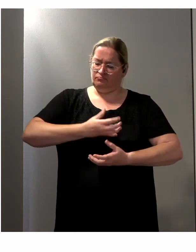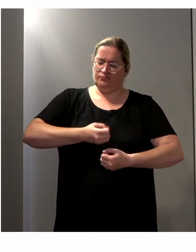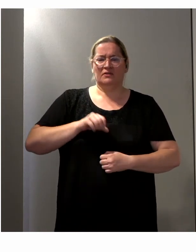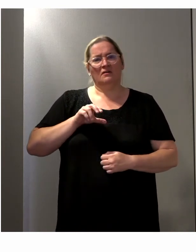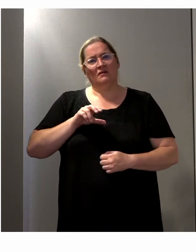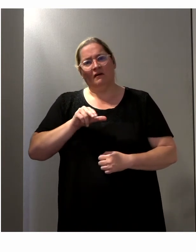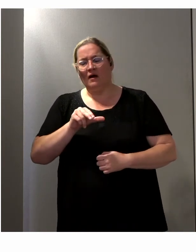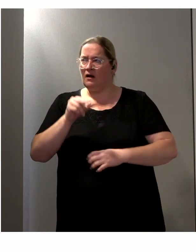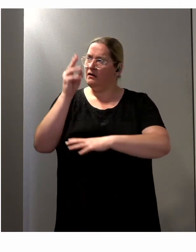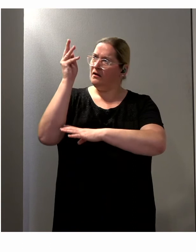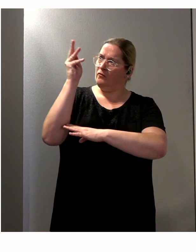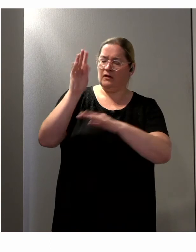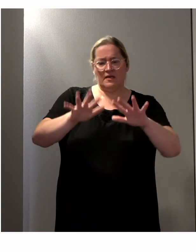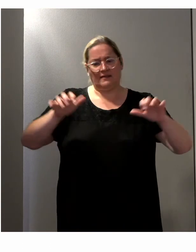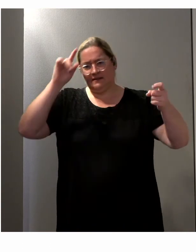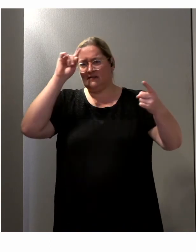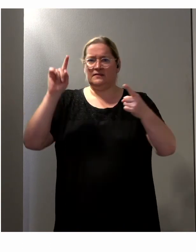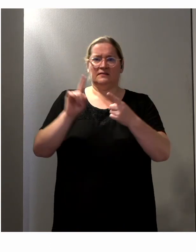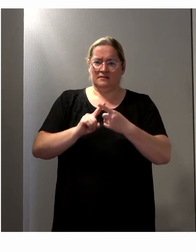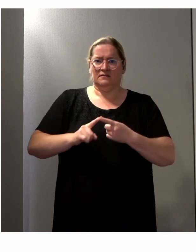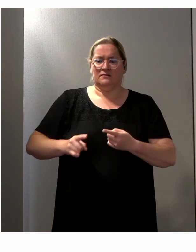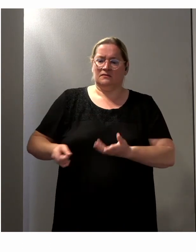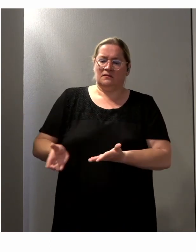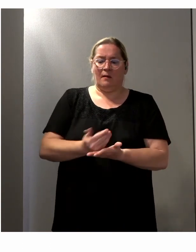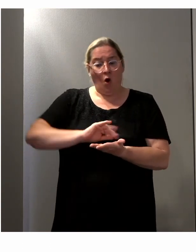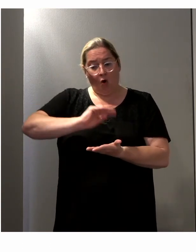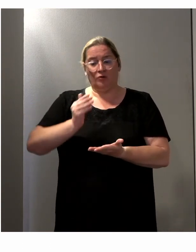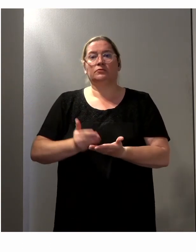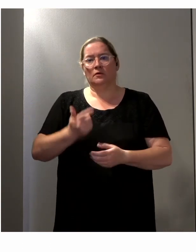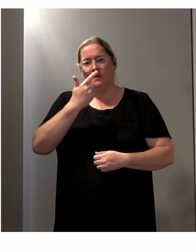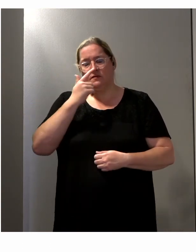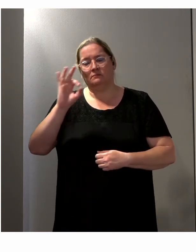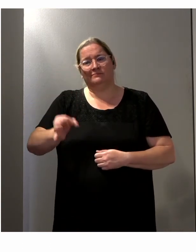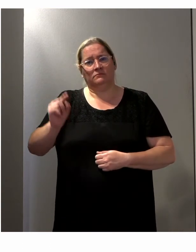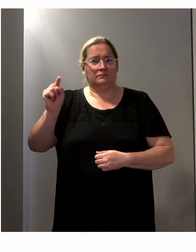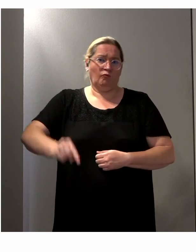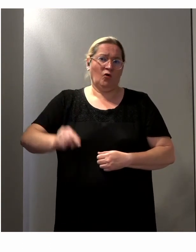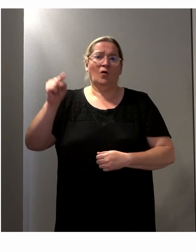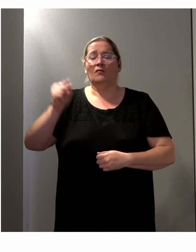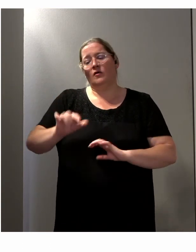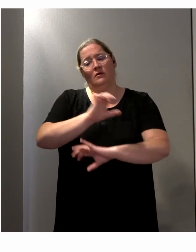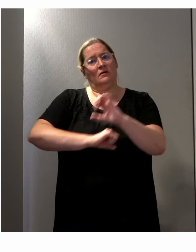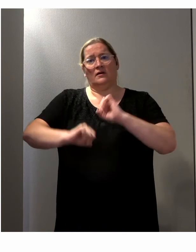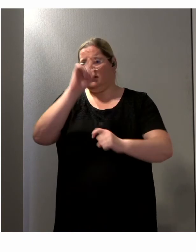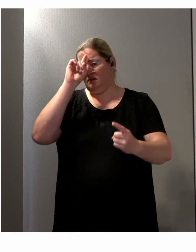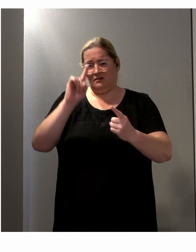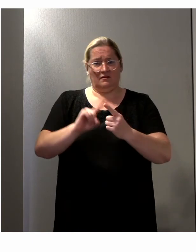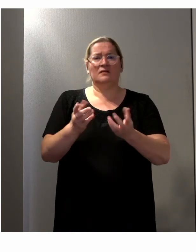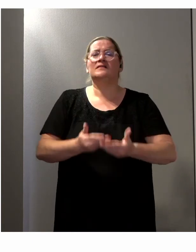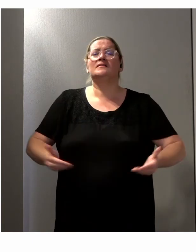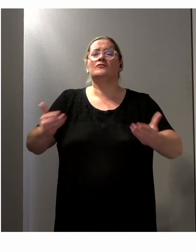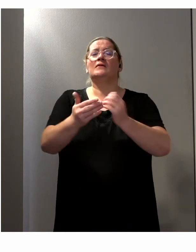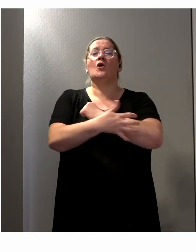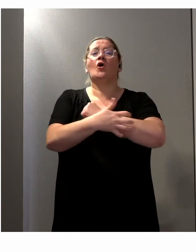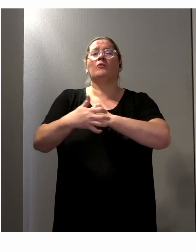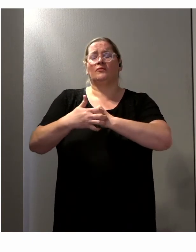il y a maintenant déjà quelques temps, seraient vraiment bienvenues justement pour nous permettre d'appréhender les situations de pauvreté dont parlait